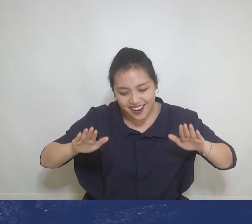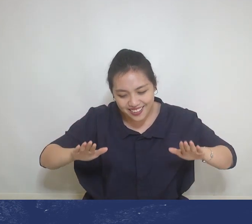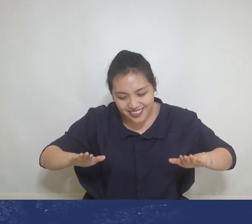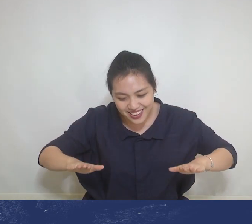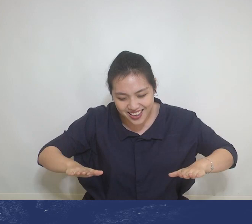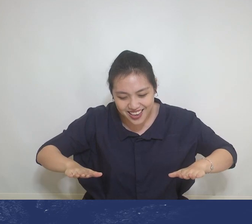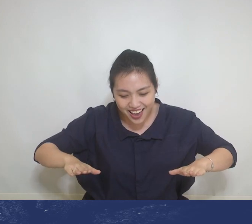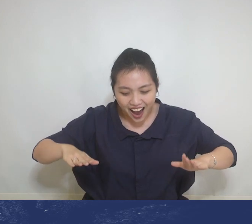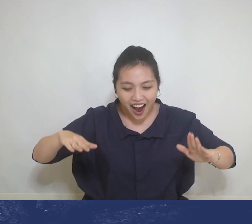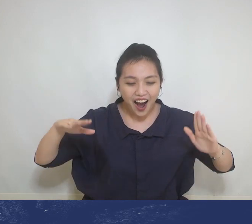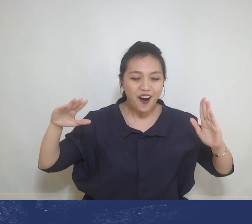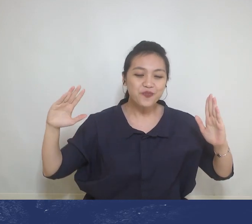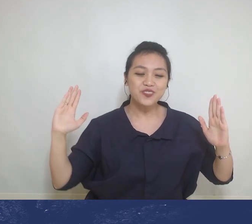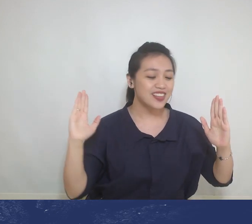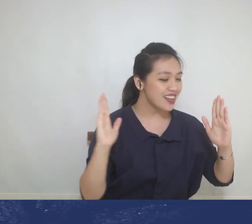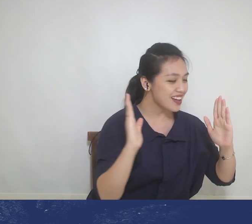Ajarku